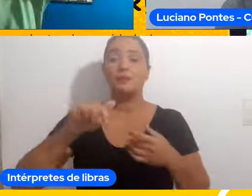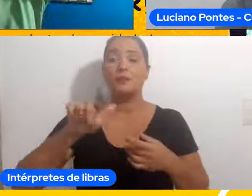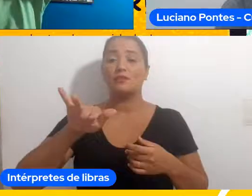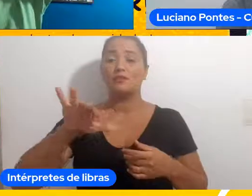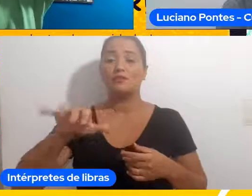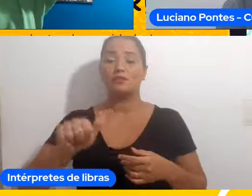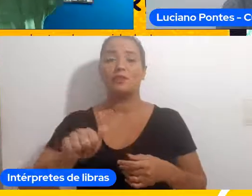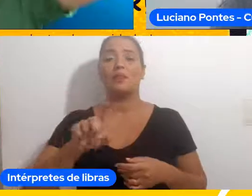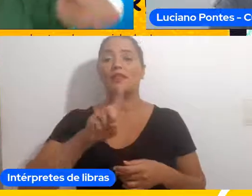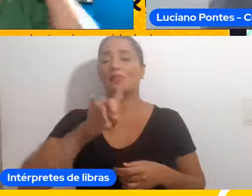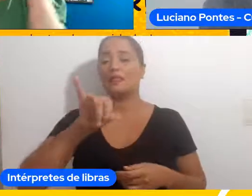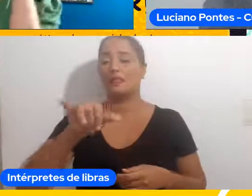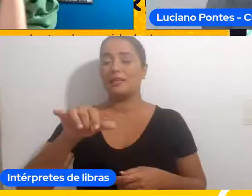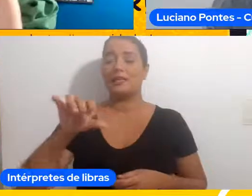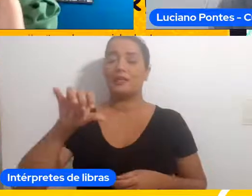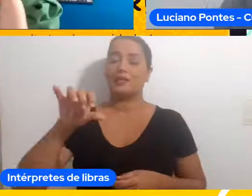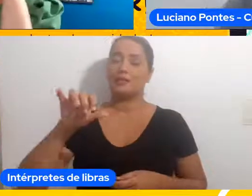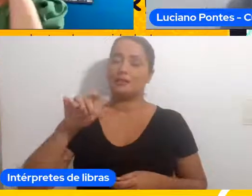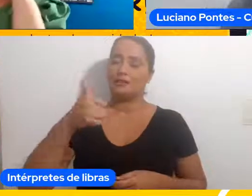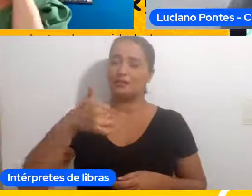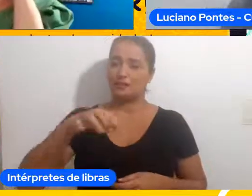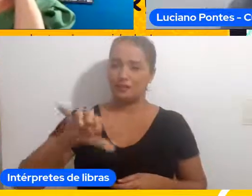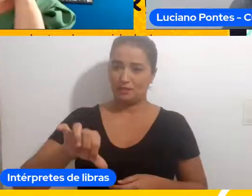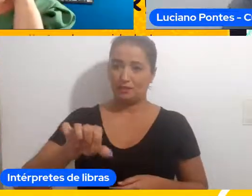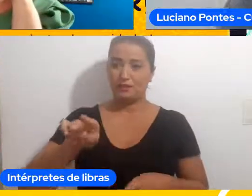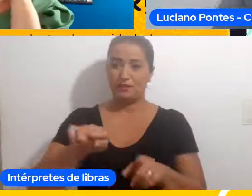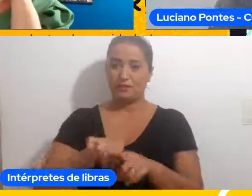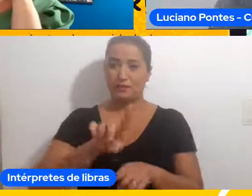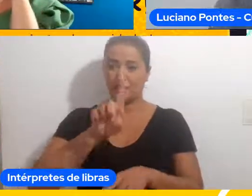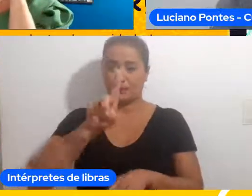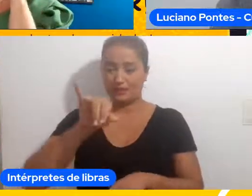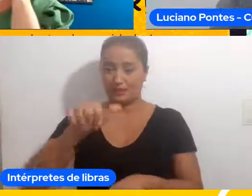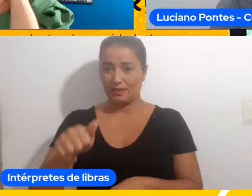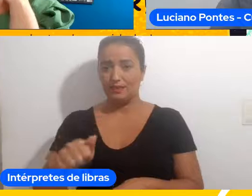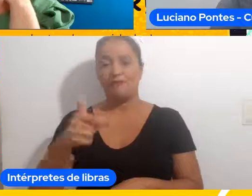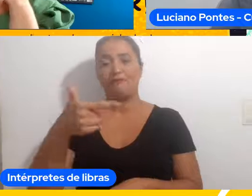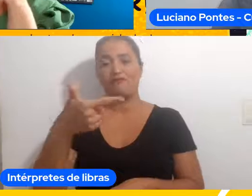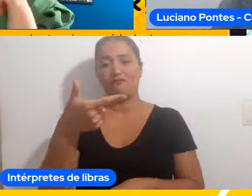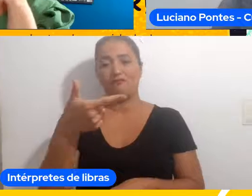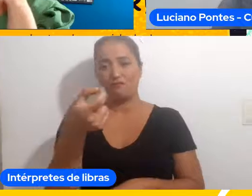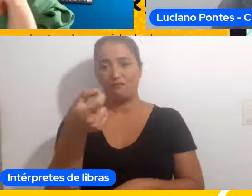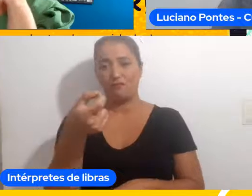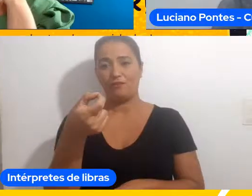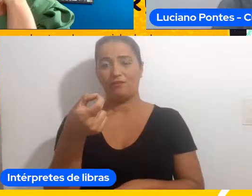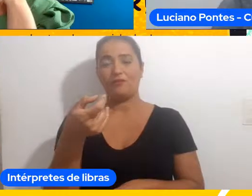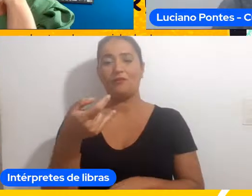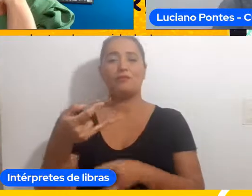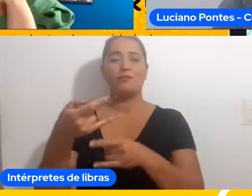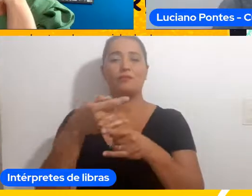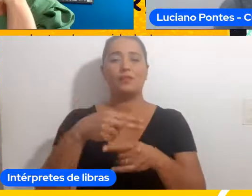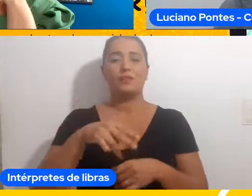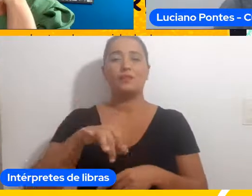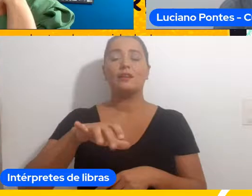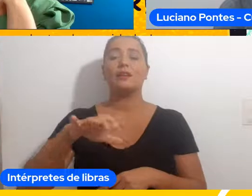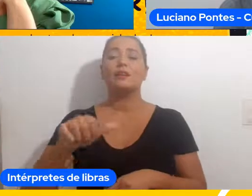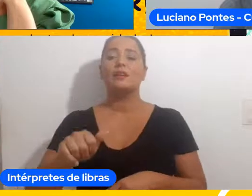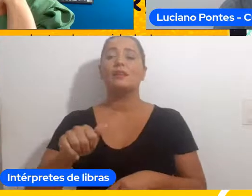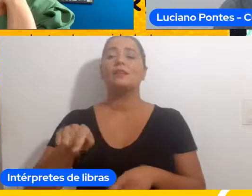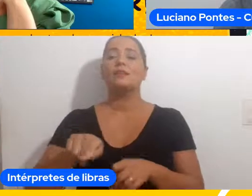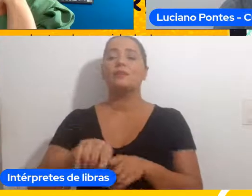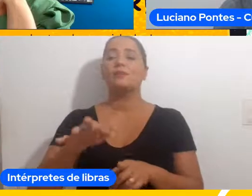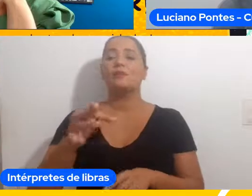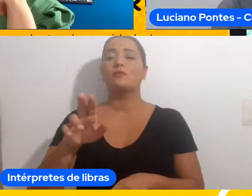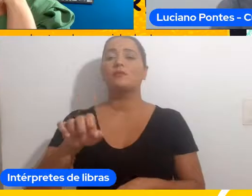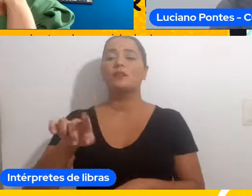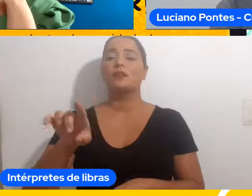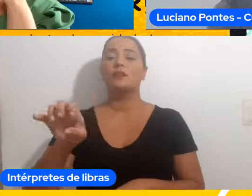Rafa Santa Cruz. E no dia 20, fazendo o encerramento, teremos uma live com Lívia e Fred, realizando um concerto de música